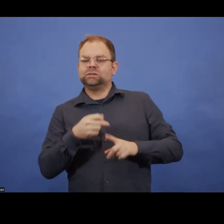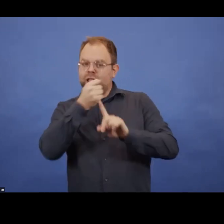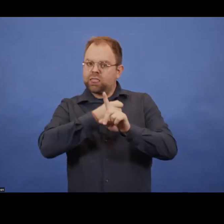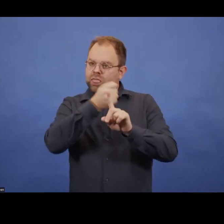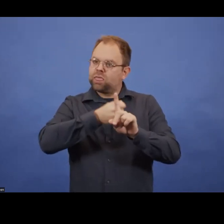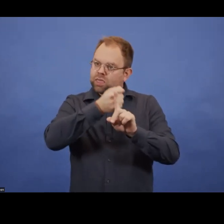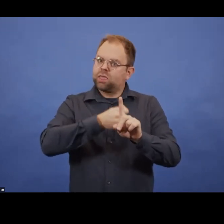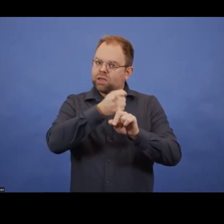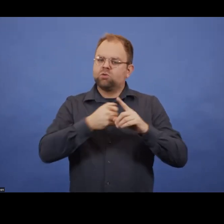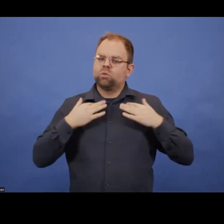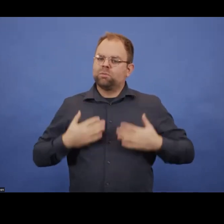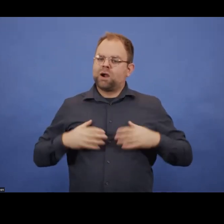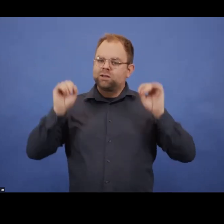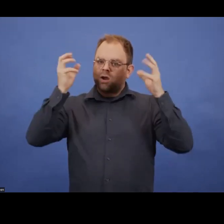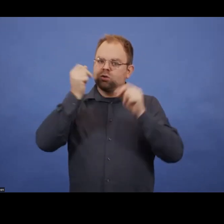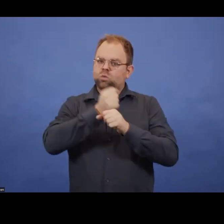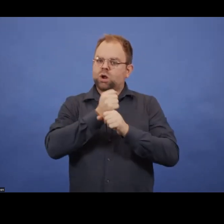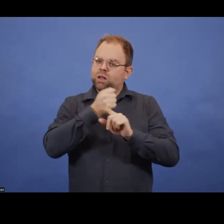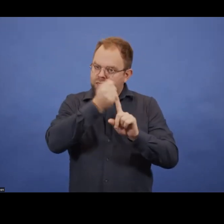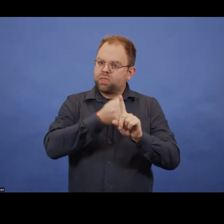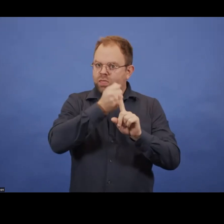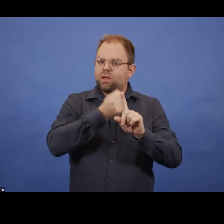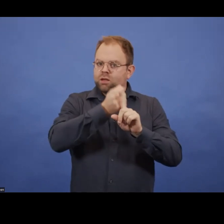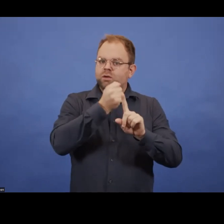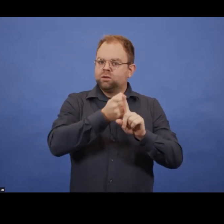lo que es muy importante para este tipo de organizaciones.